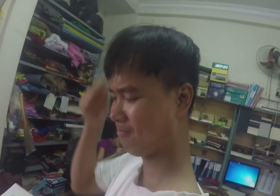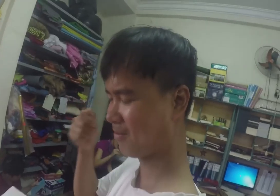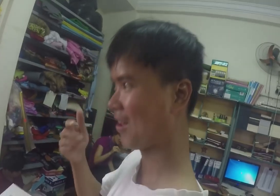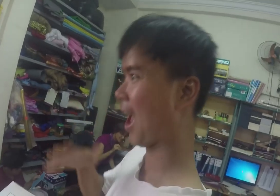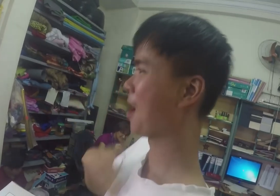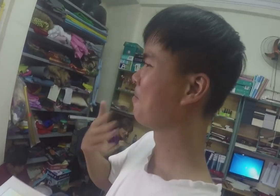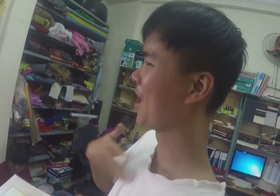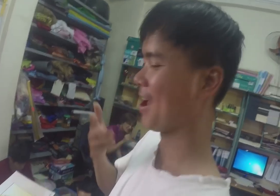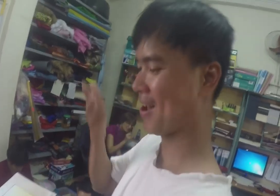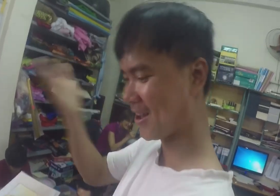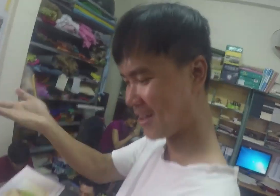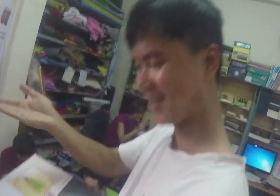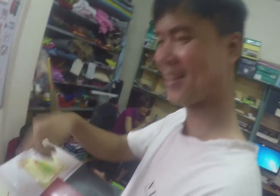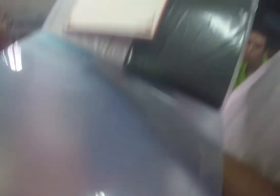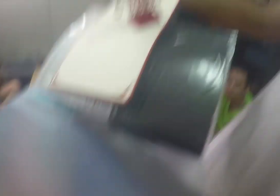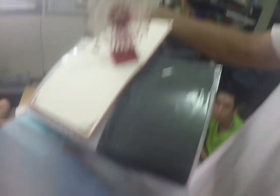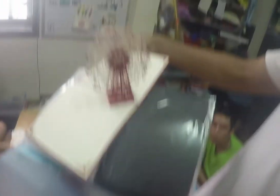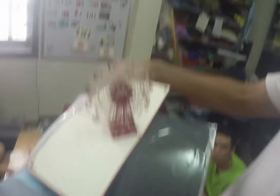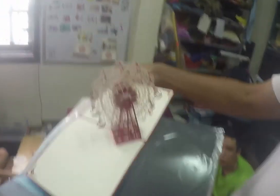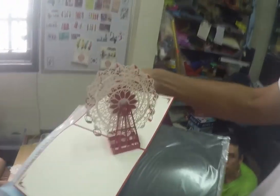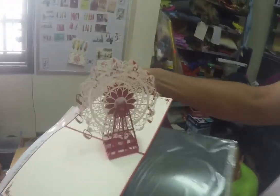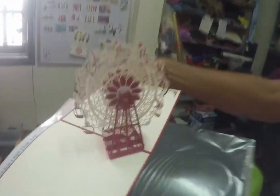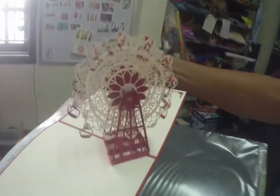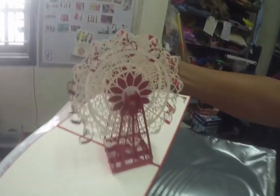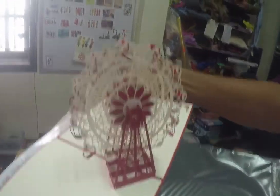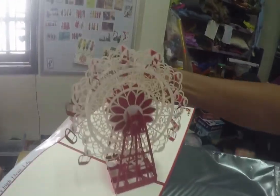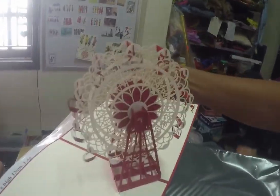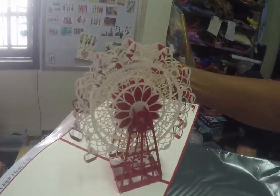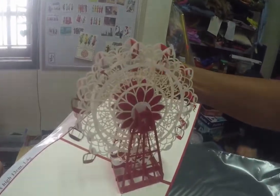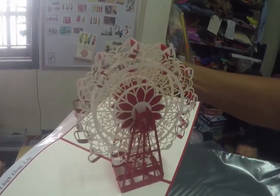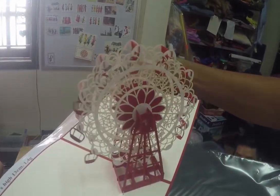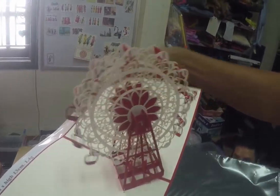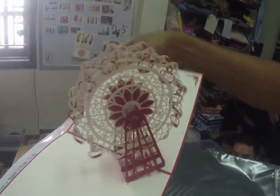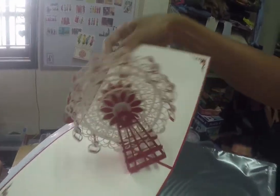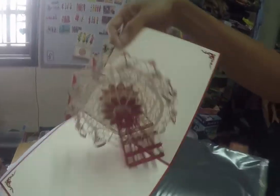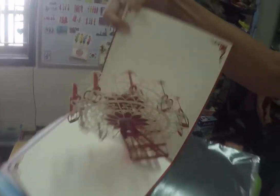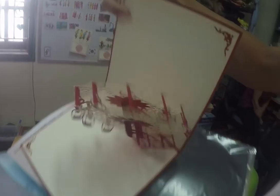Das sind besondere 3D-Faltkarten für ganz besondere Geschenke.